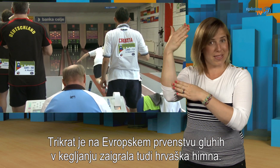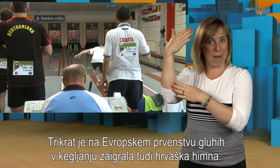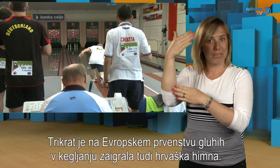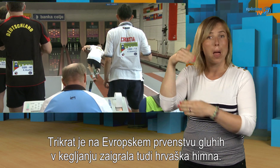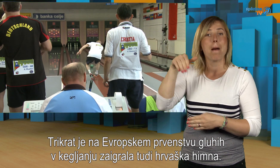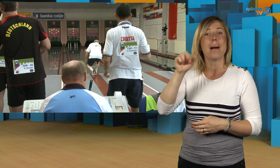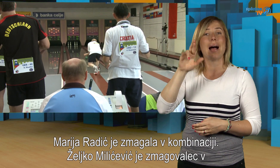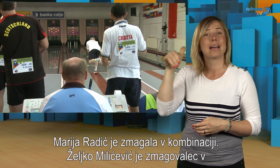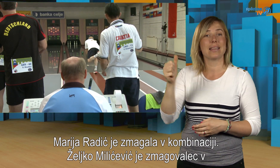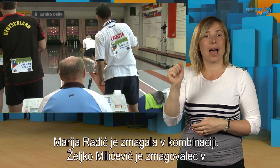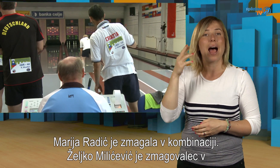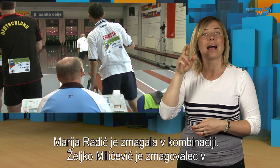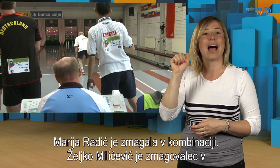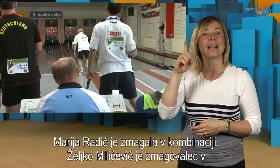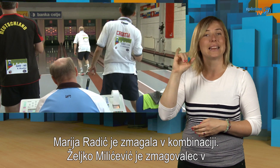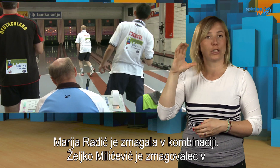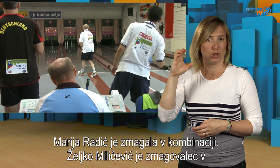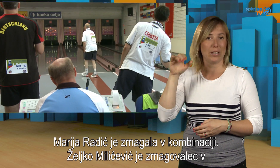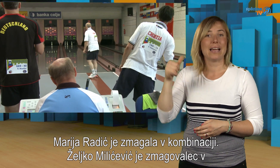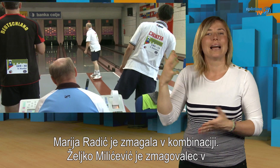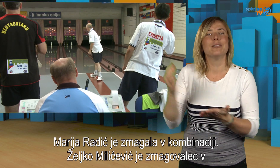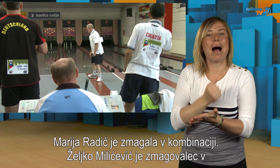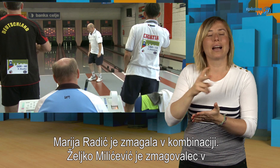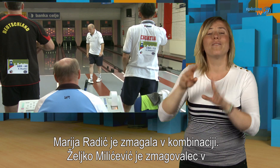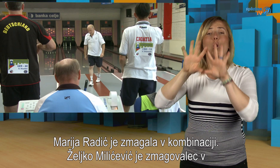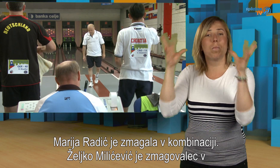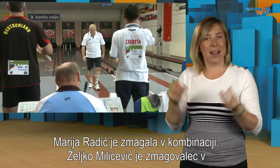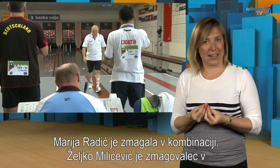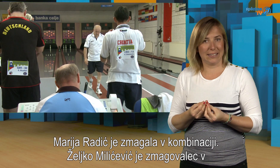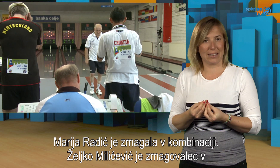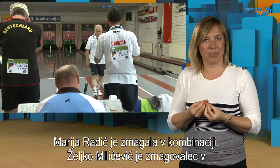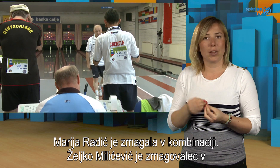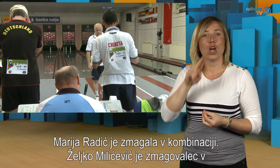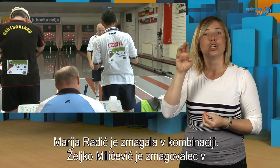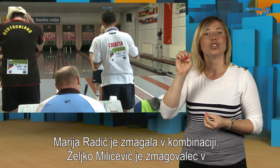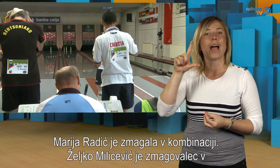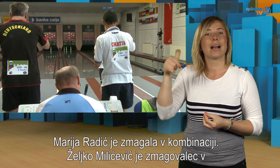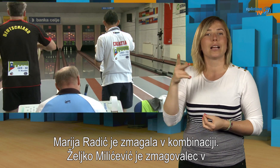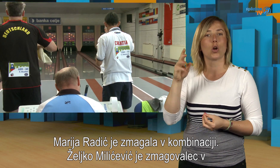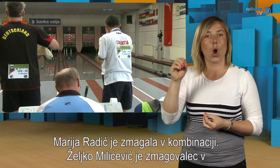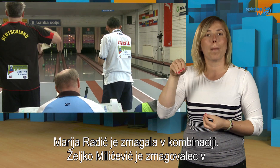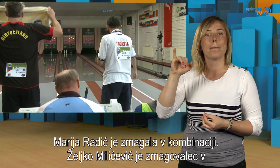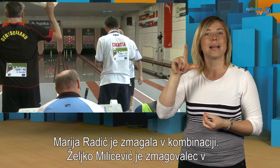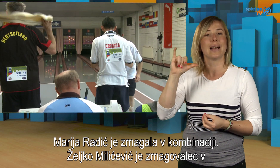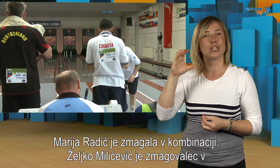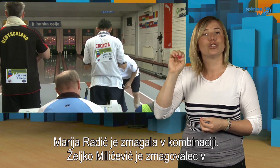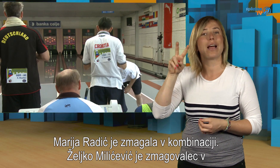Marija Radić je zmagala v kombinaciji. Željko Miličević je zmagovalec